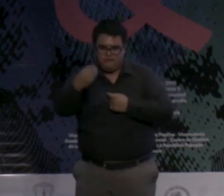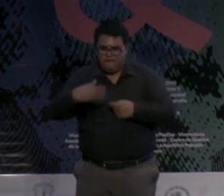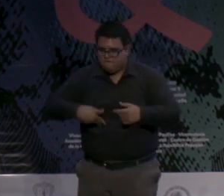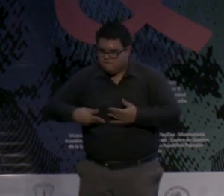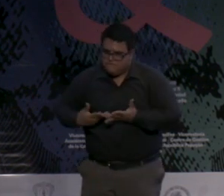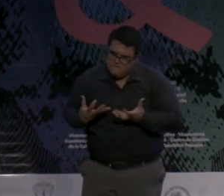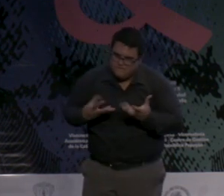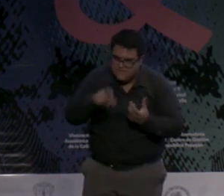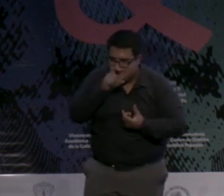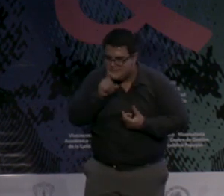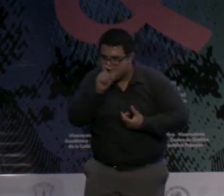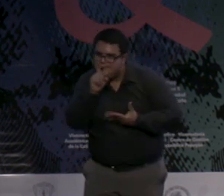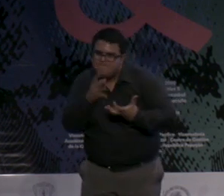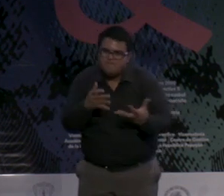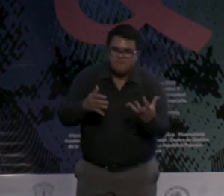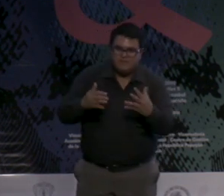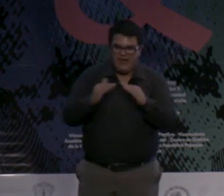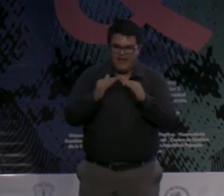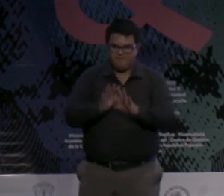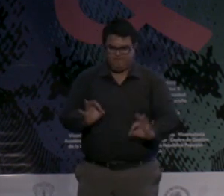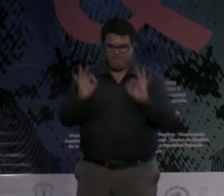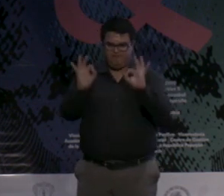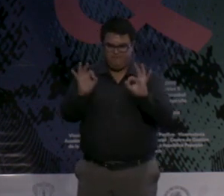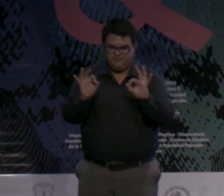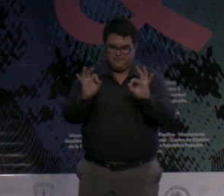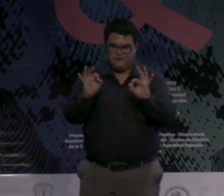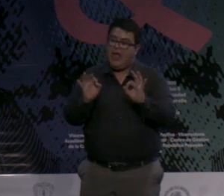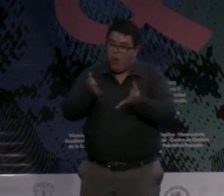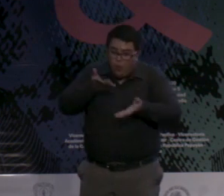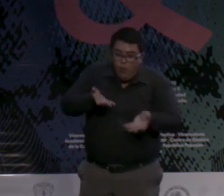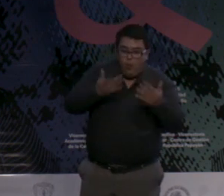bien hecha, no lograrán hacerlo.